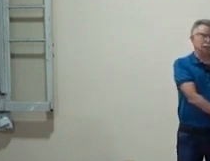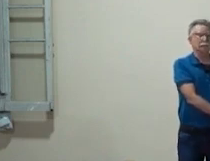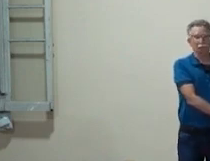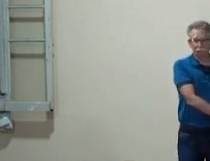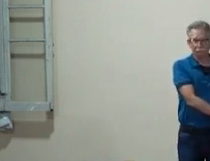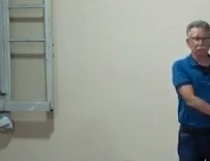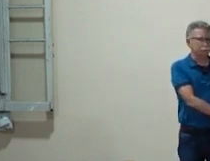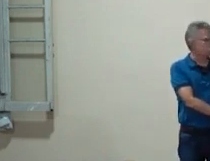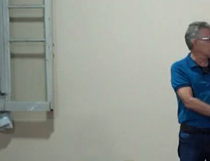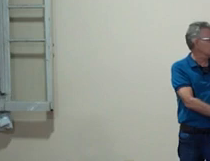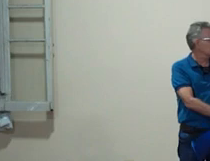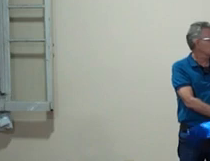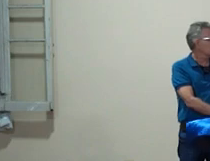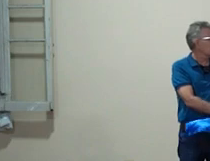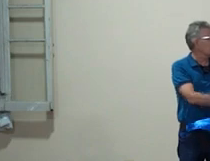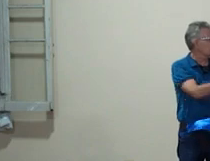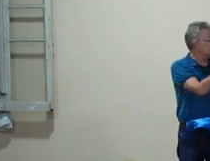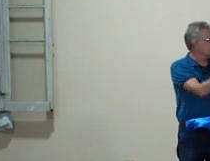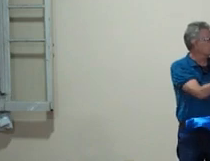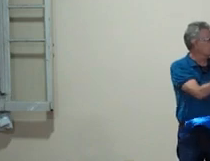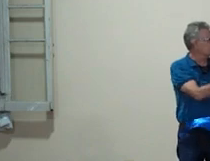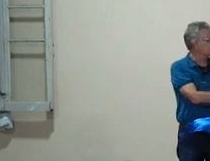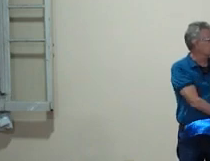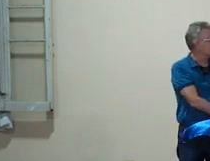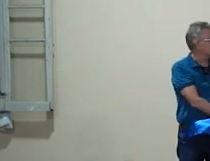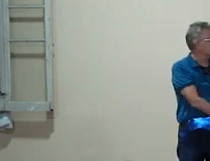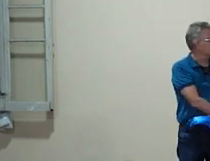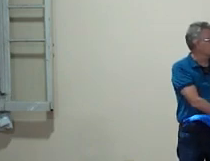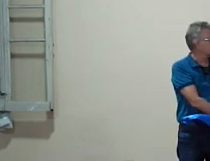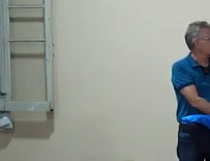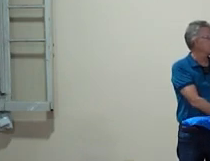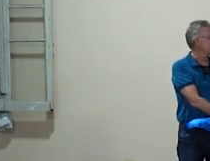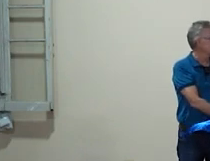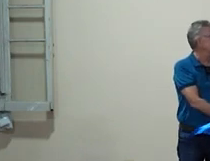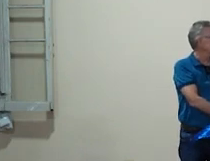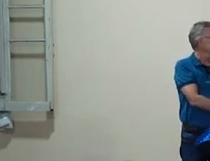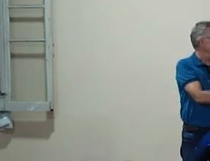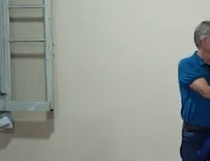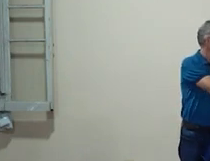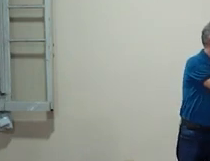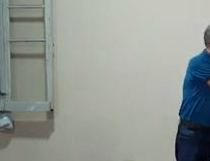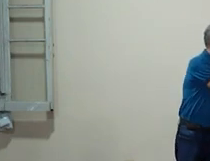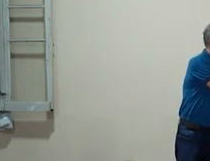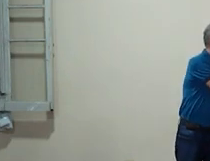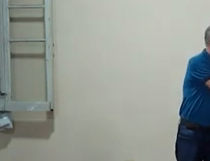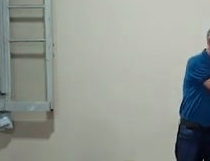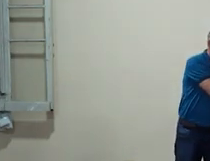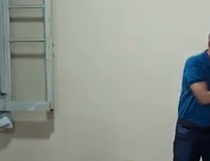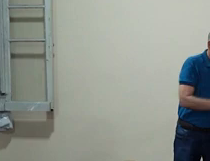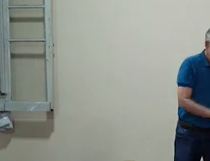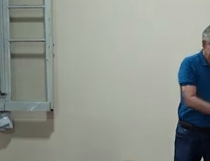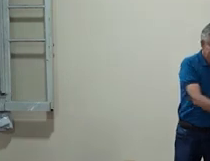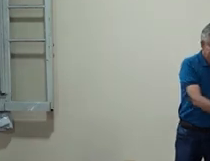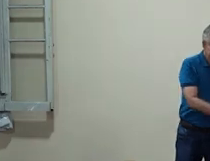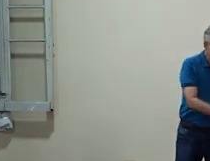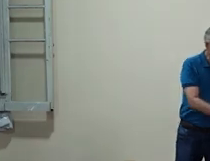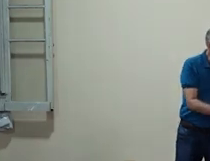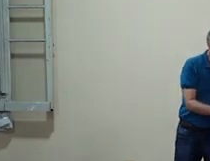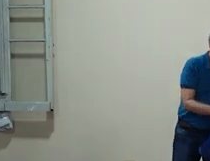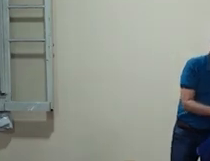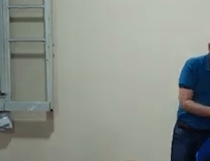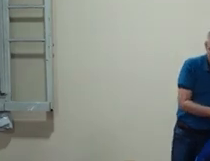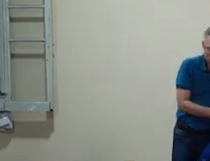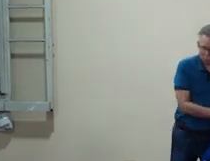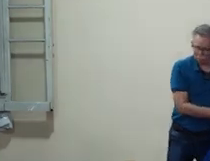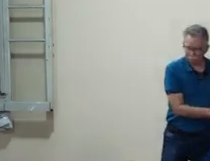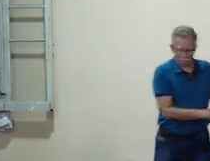na preservação desses bens. Com a palavra, o nosso irmão Matarassade. Obrigado, Baquim. Alegria.